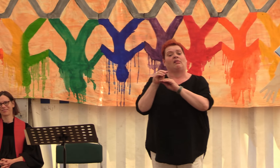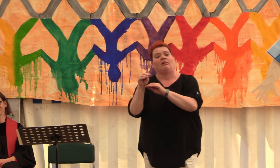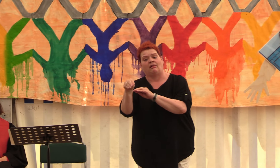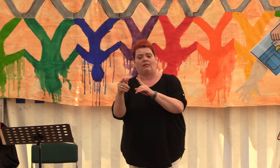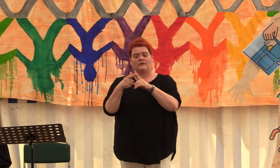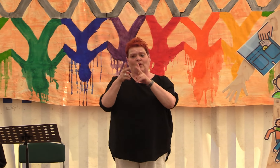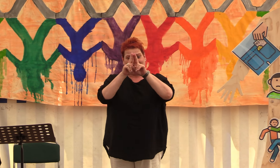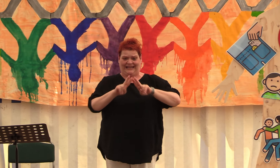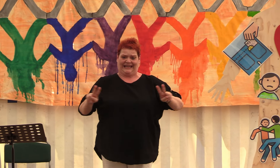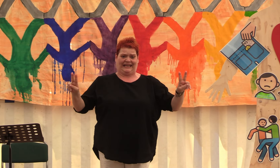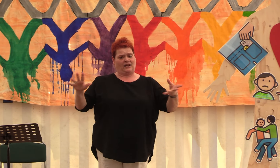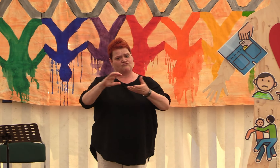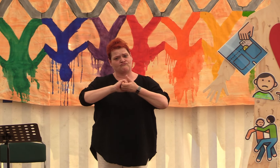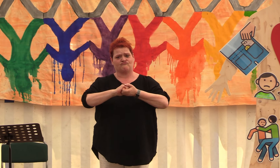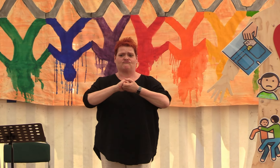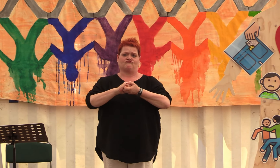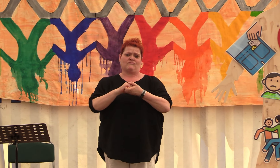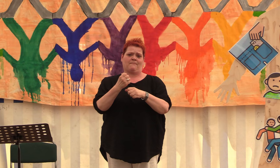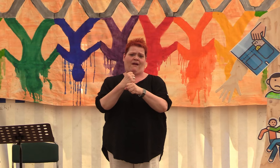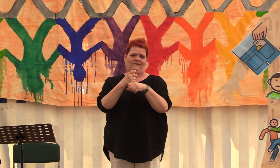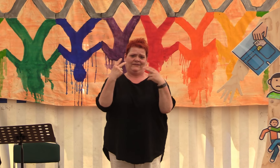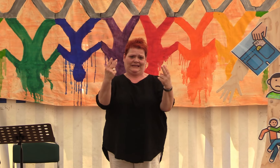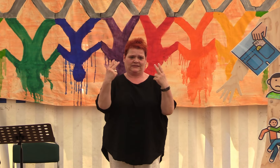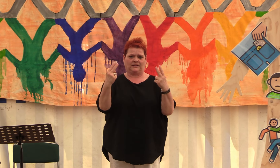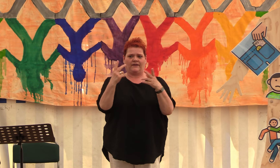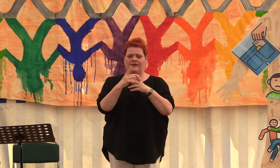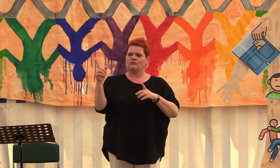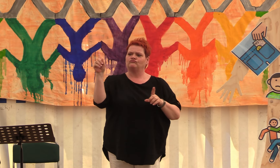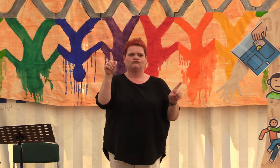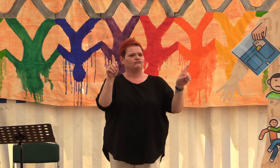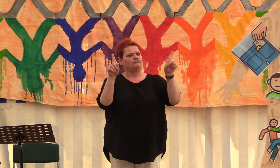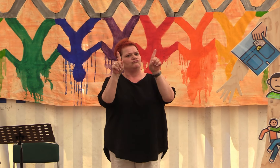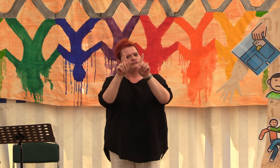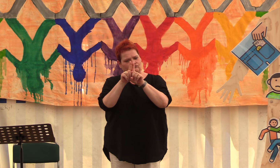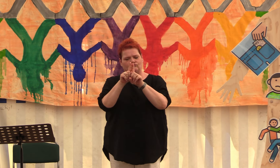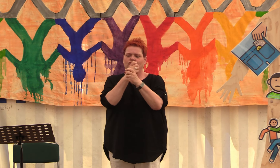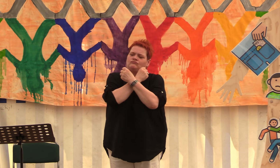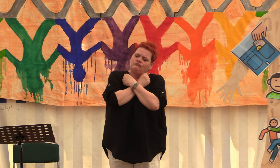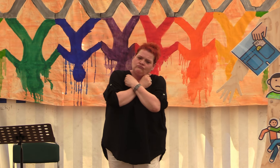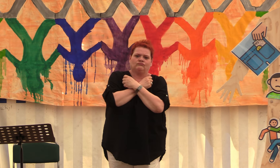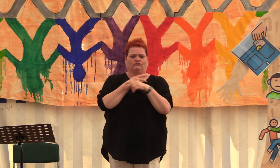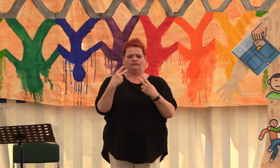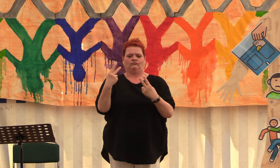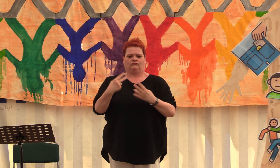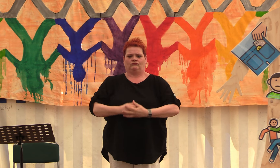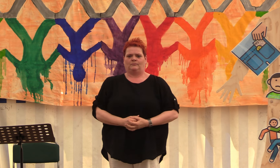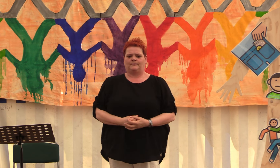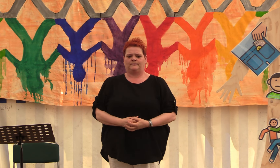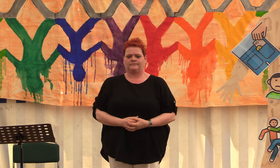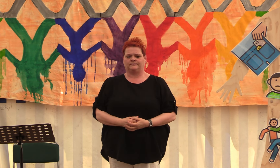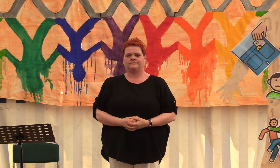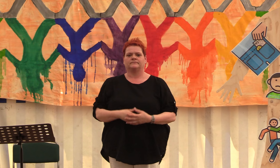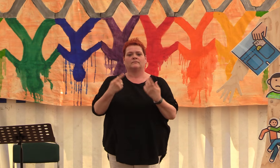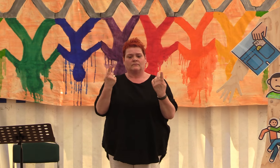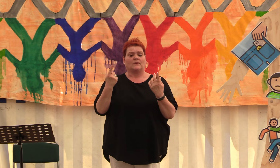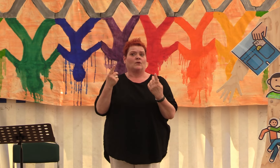Frieden miteinander schließen, sich wieder begegnen können, ist das andere.